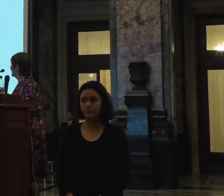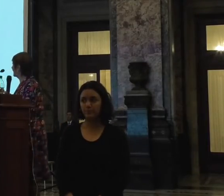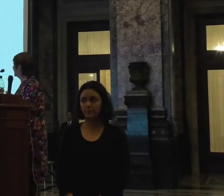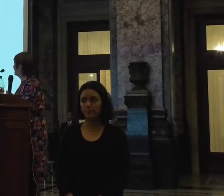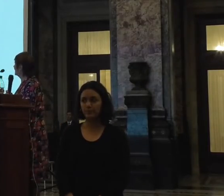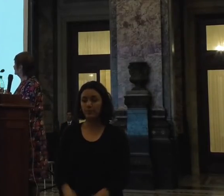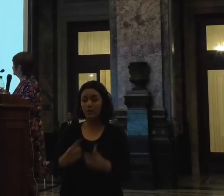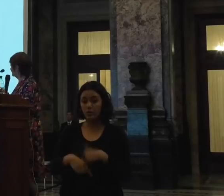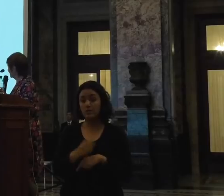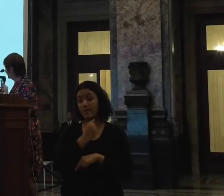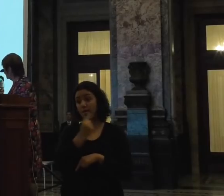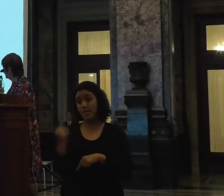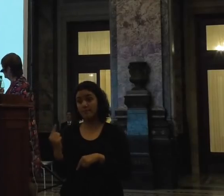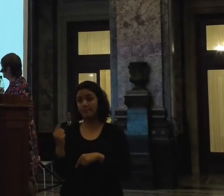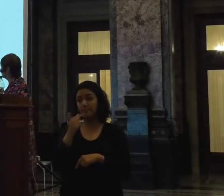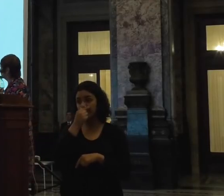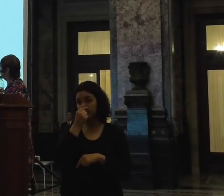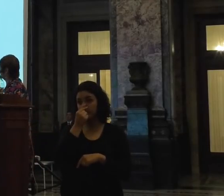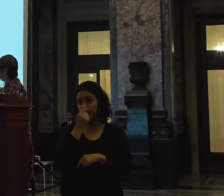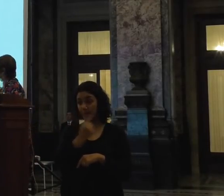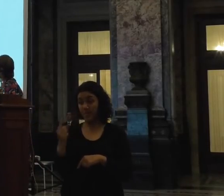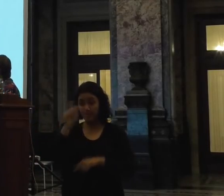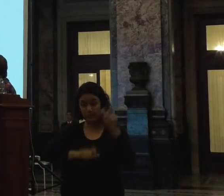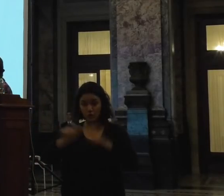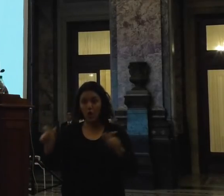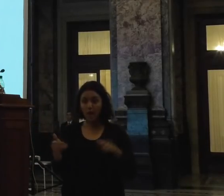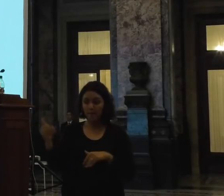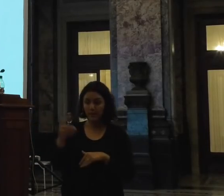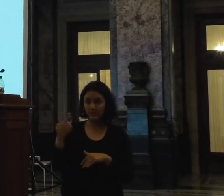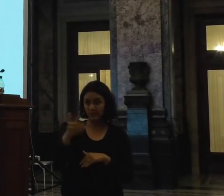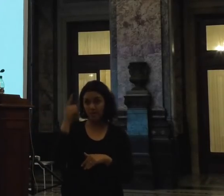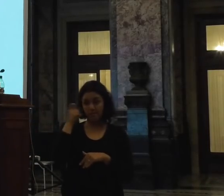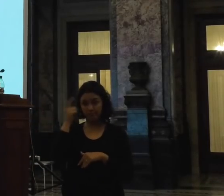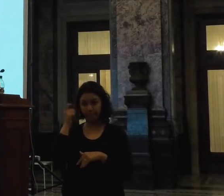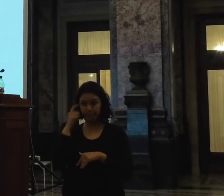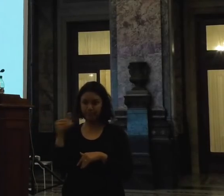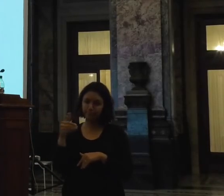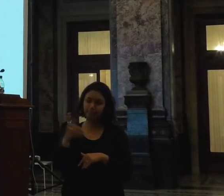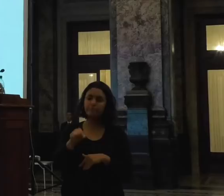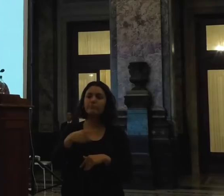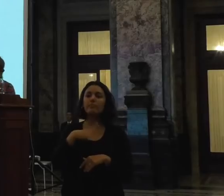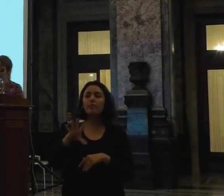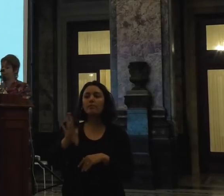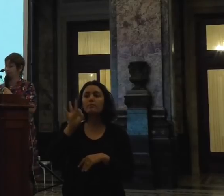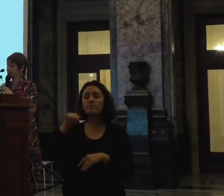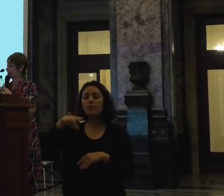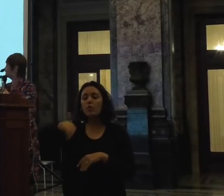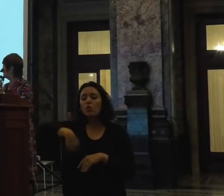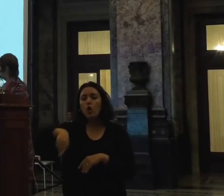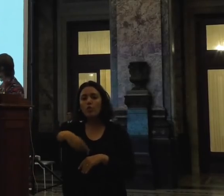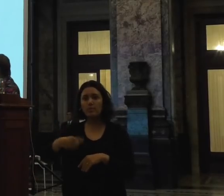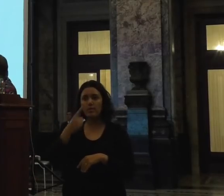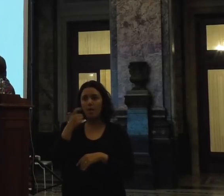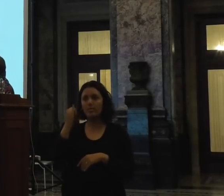Entonces, para cada individuo que participa en los experimentos, vamos a localizar exactamente dónde aparecen las